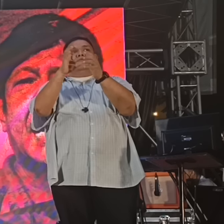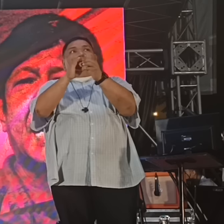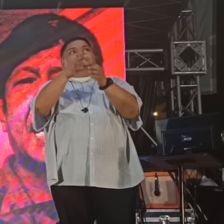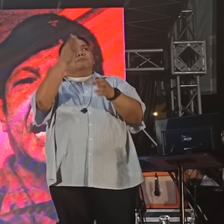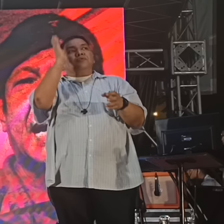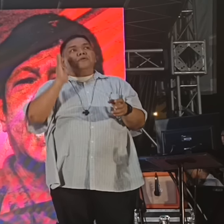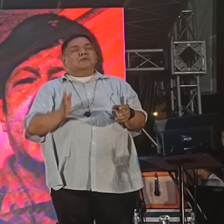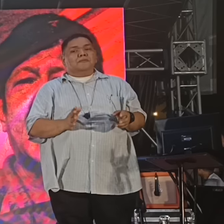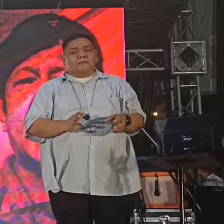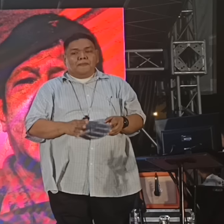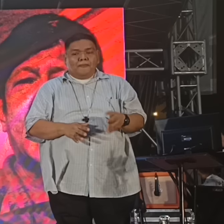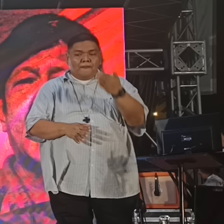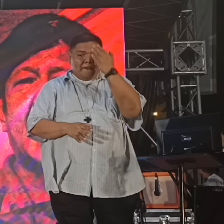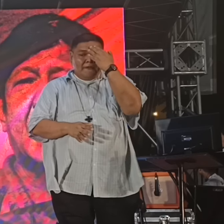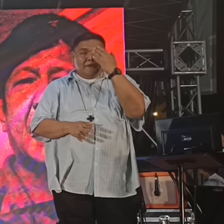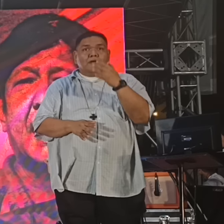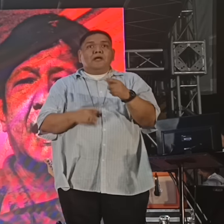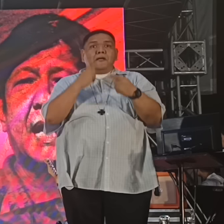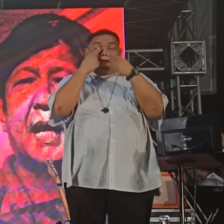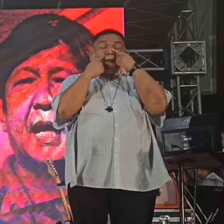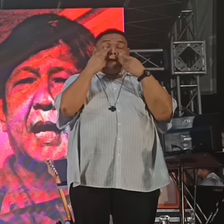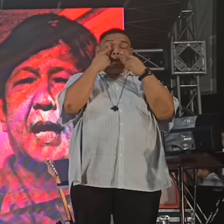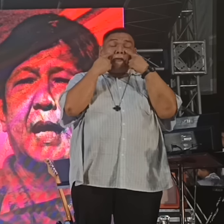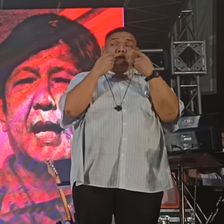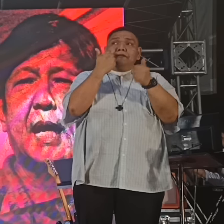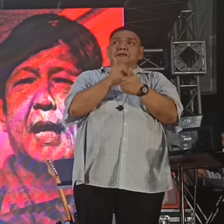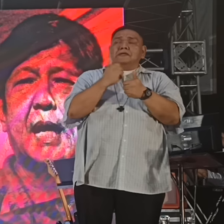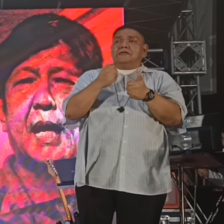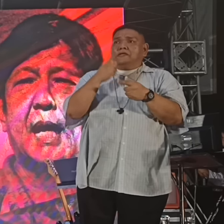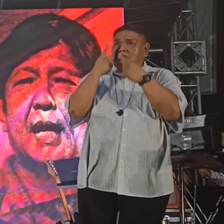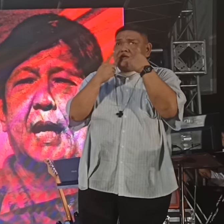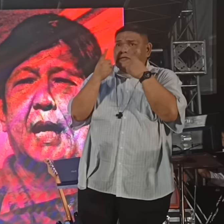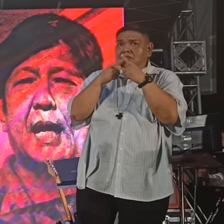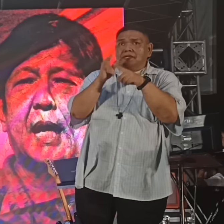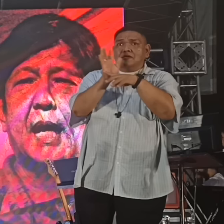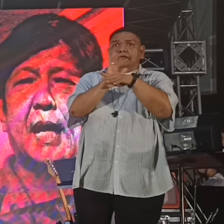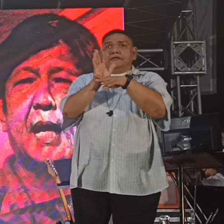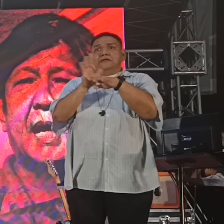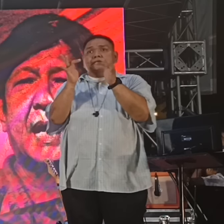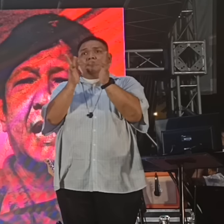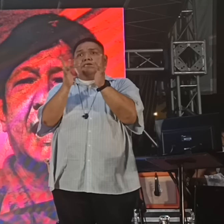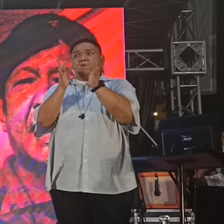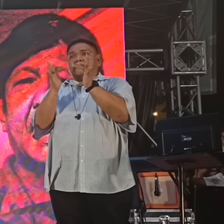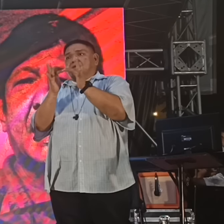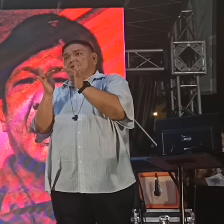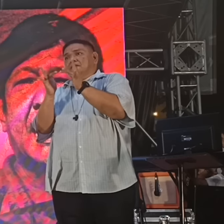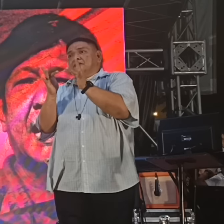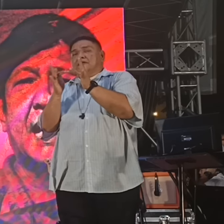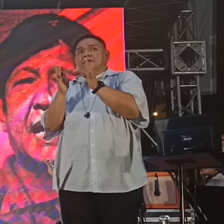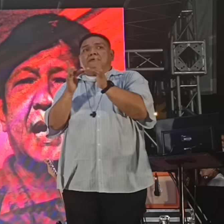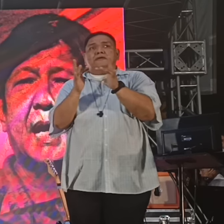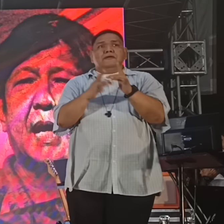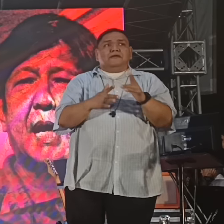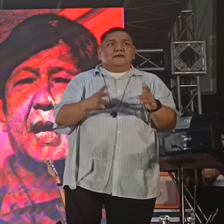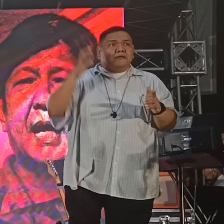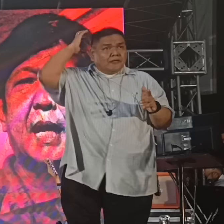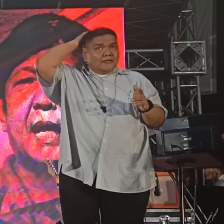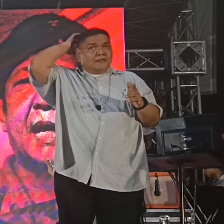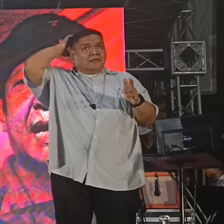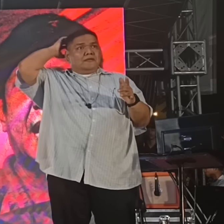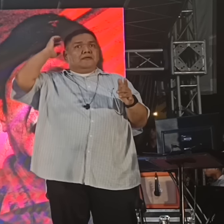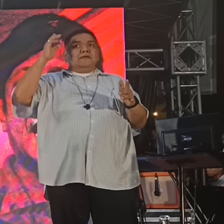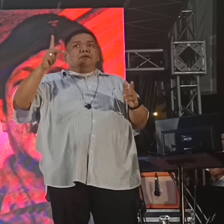Yeah? Alam ko, naiyak ako. Every time napapanood ko ang online, ang nangaganap sa Davao, sa KOJC,